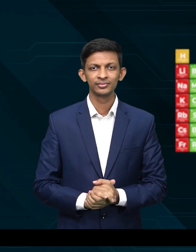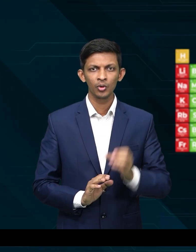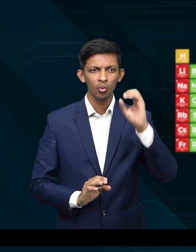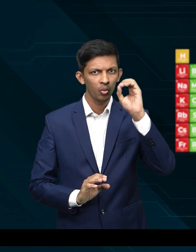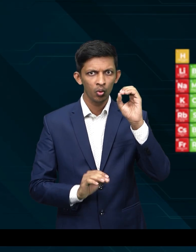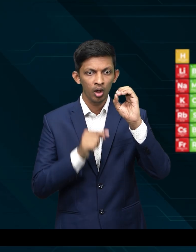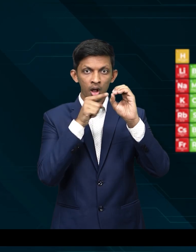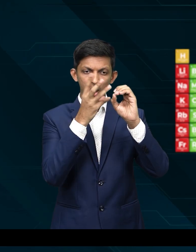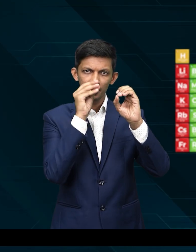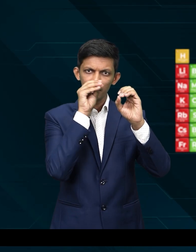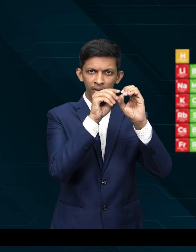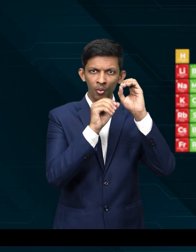ஆக்சிஜன்,